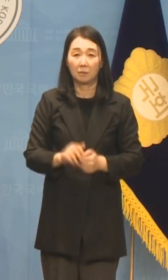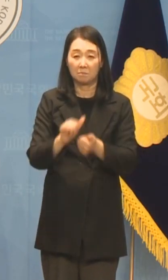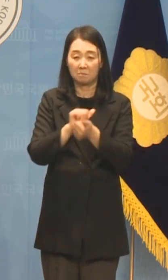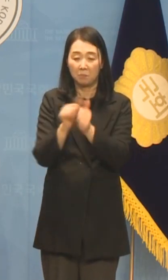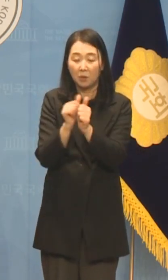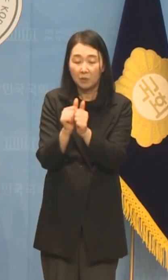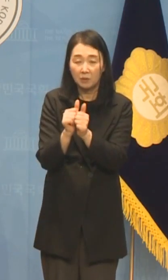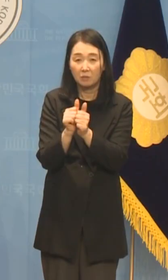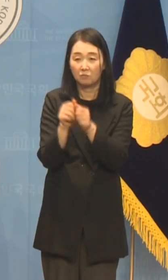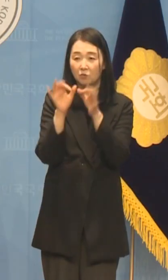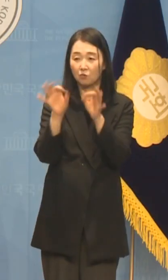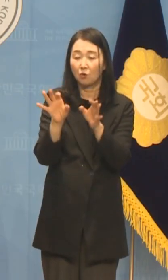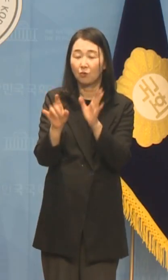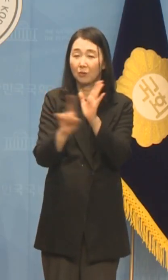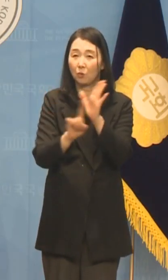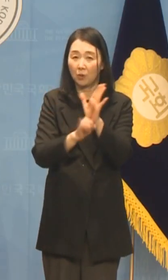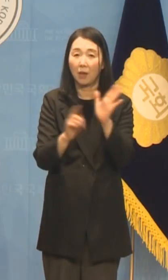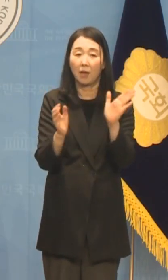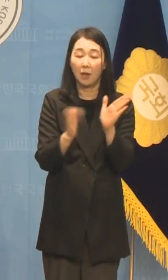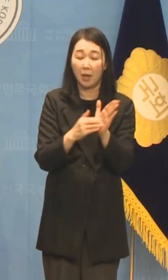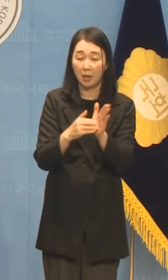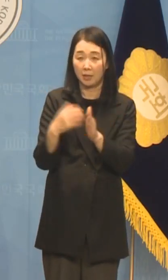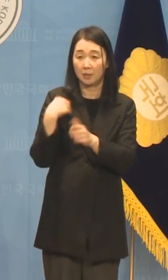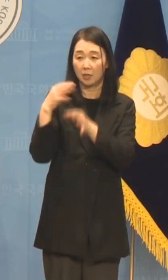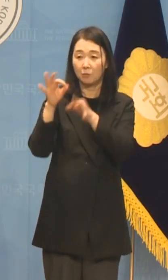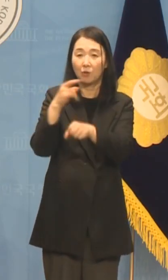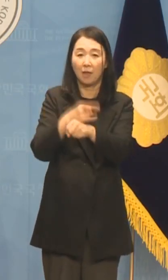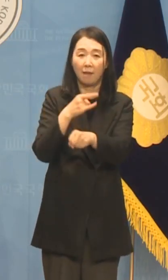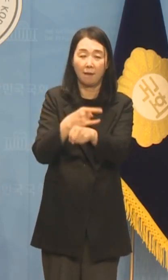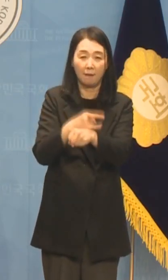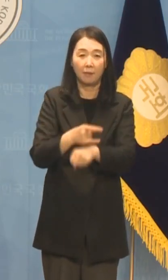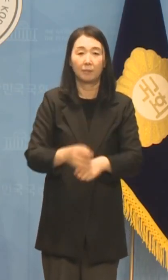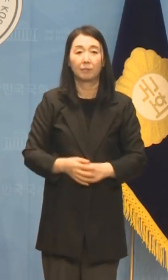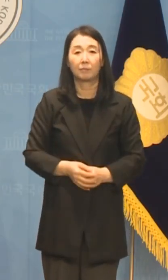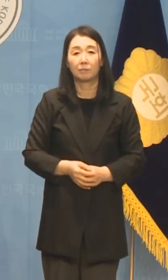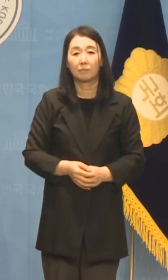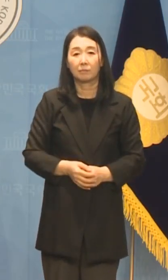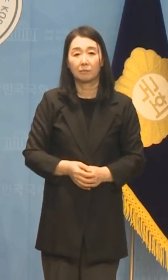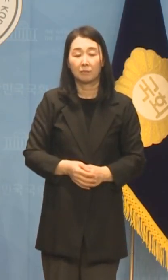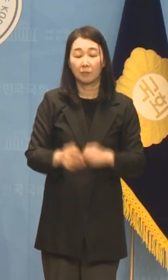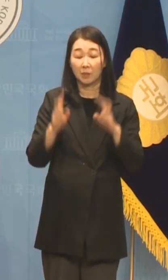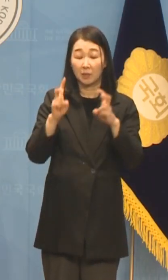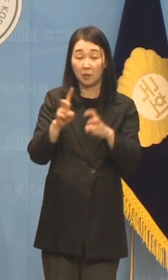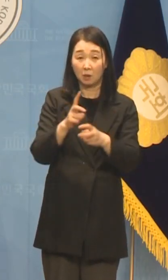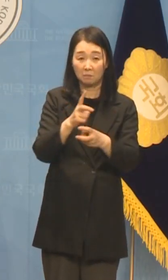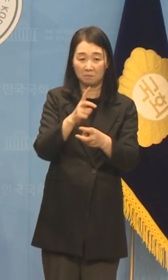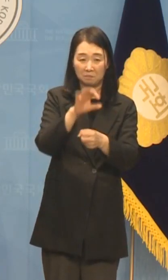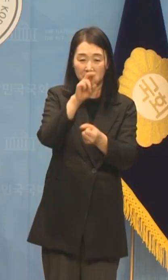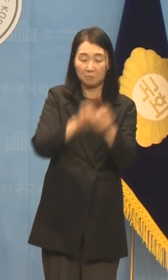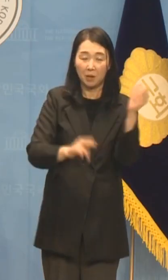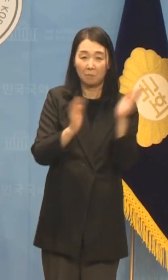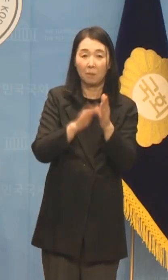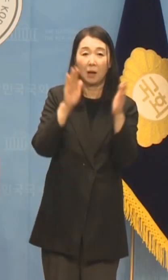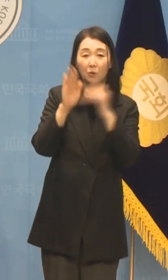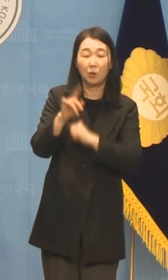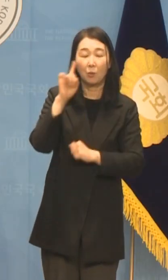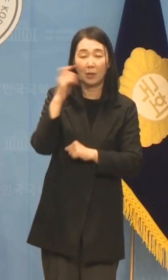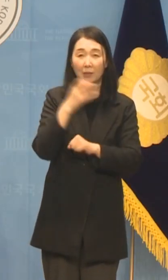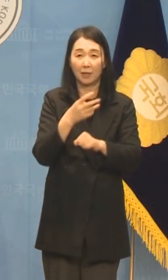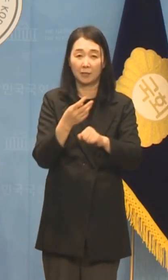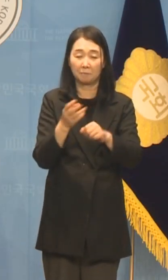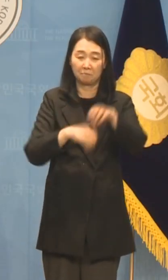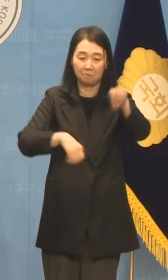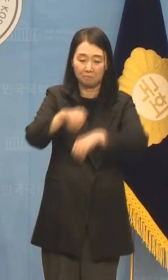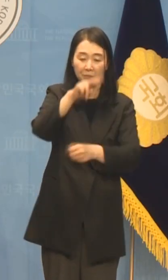주요 투자자를 공개해 책임 투자를 하도록 하겠습니다. 기업 매각 이후 일정 기간 되팔 수